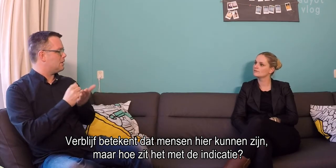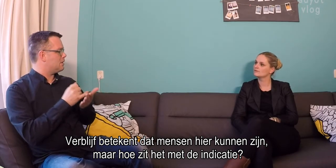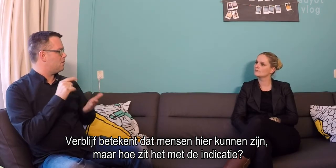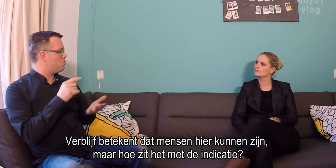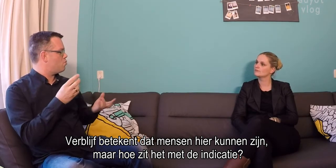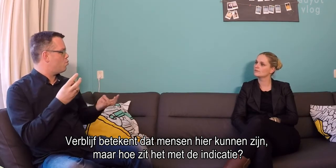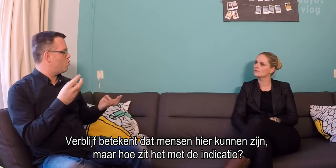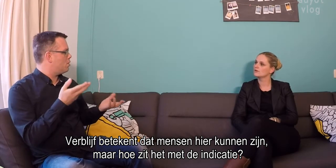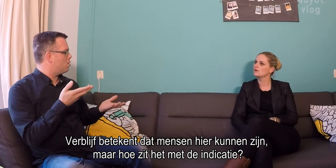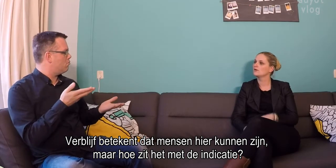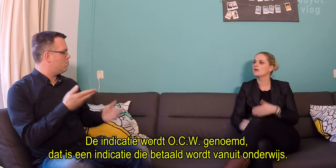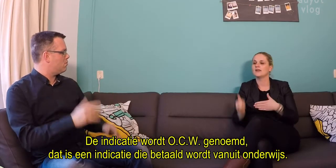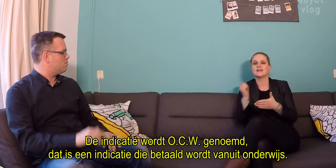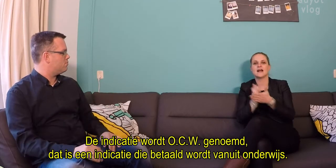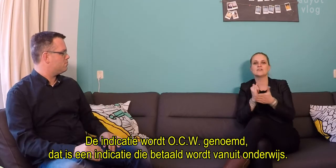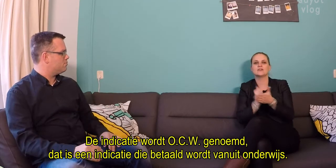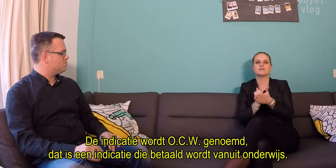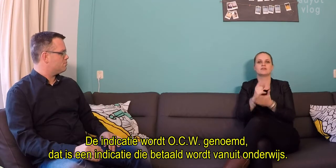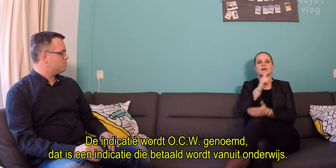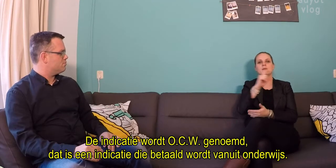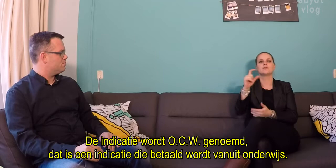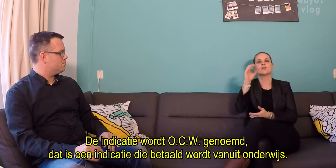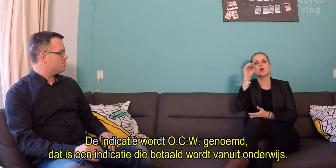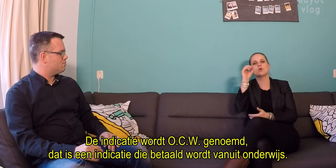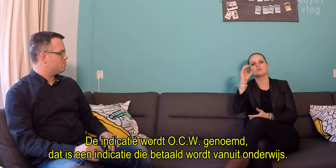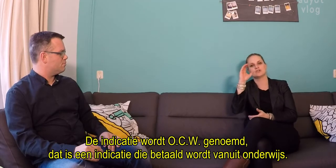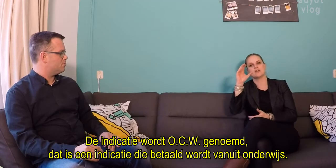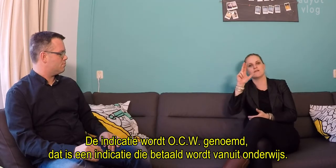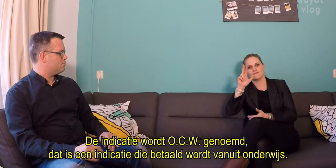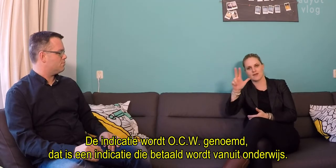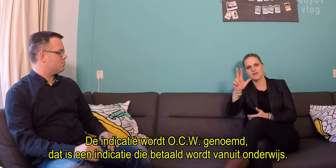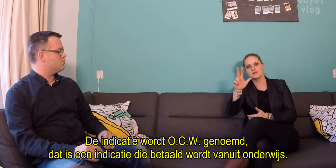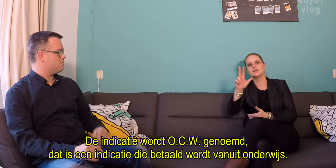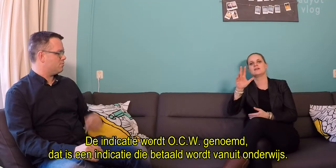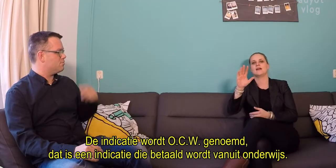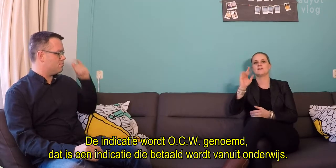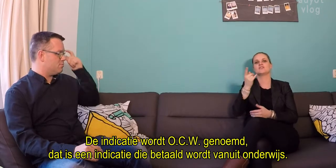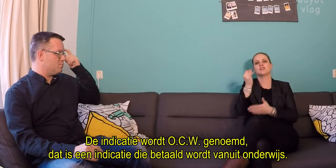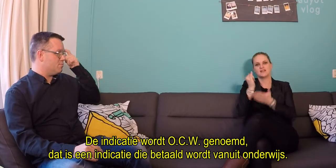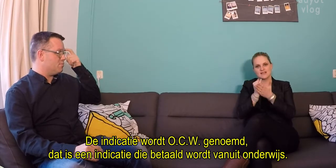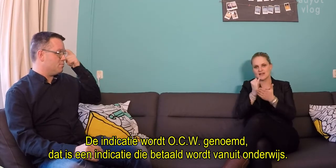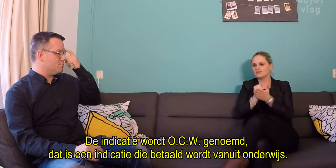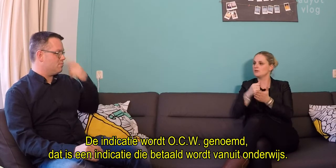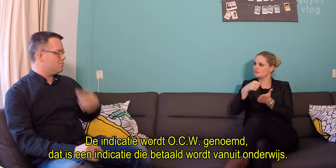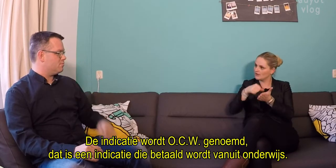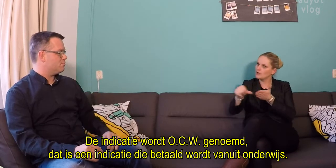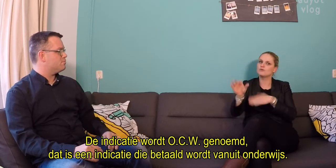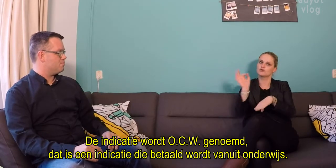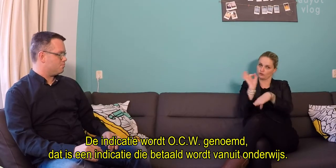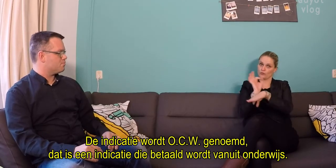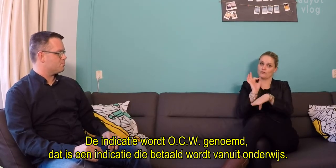met de indicaties? De indicatie heeft de naam OCW. En dat is een indicatie die betaald wordt op het